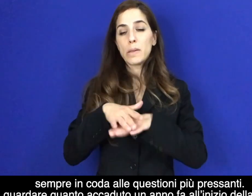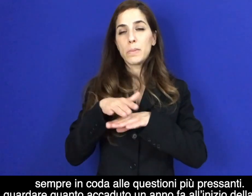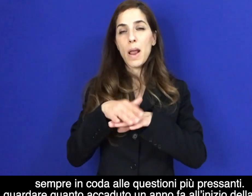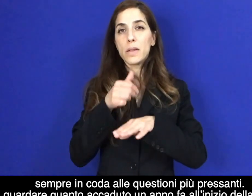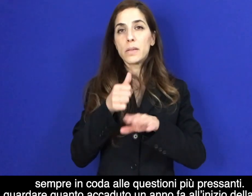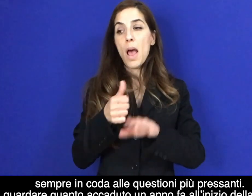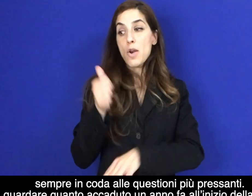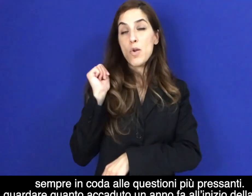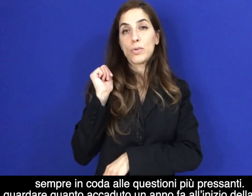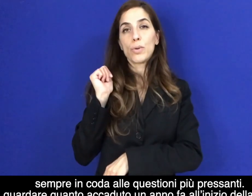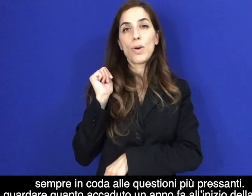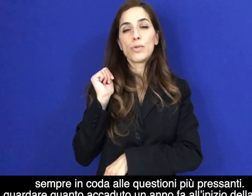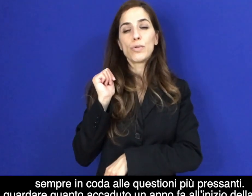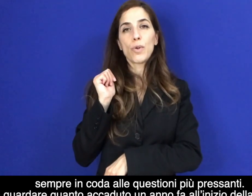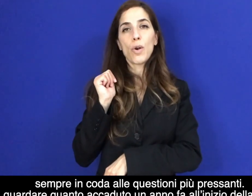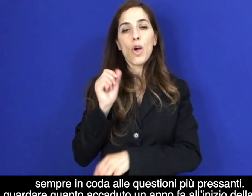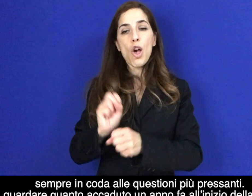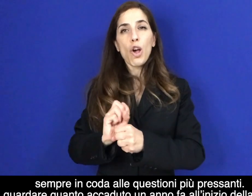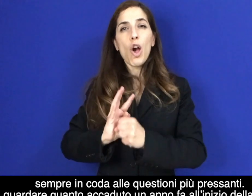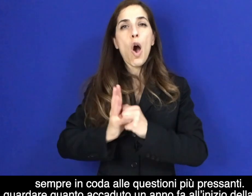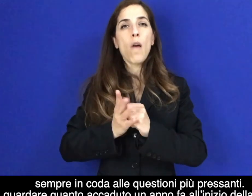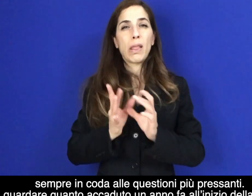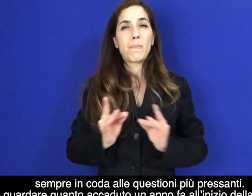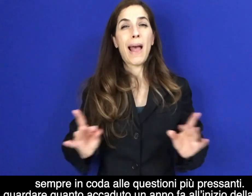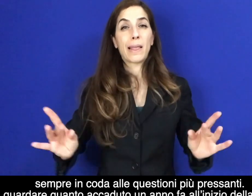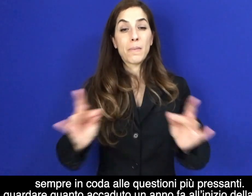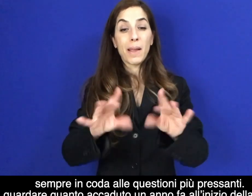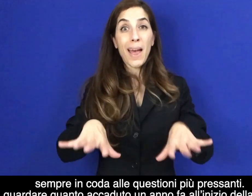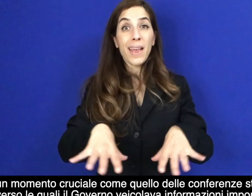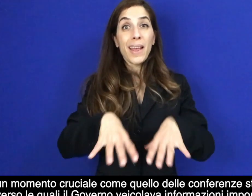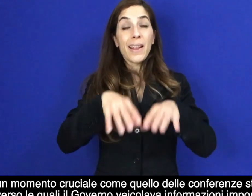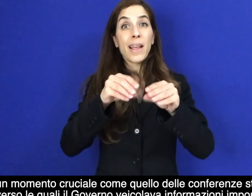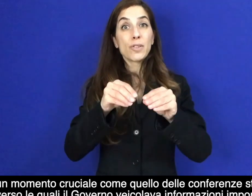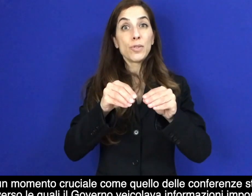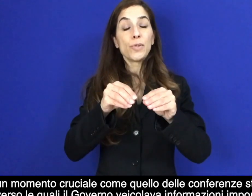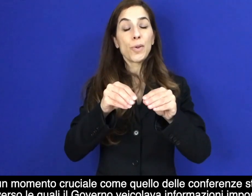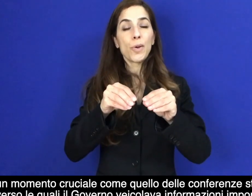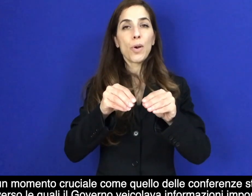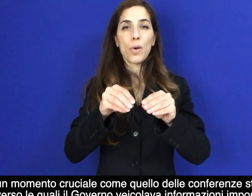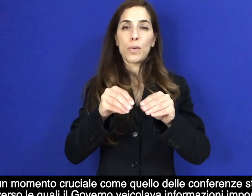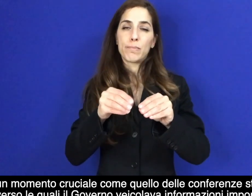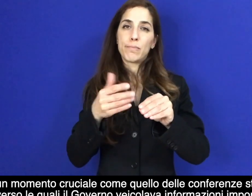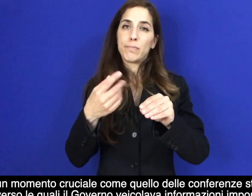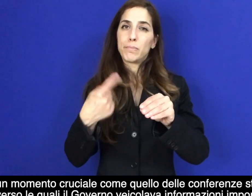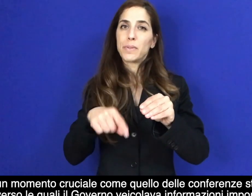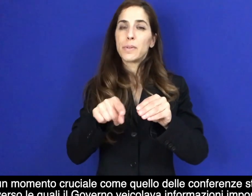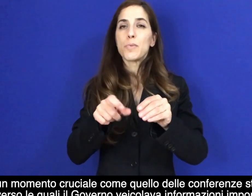avvenuto un anno fa all'inizio della pandemia dico coronavirus un momento cruciale come quello delle conferenze